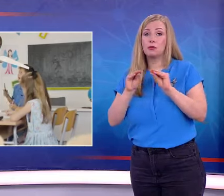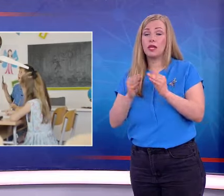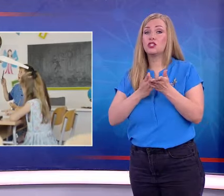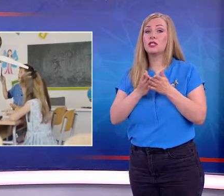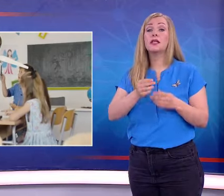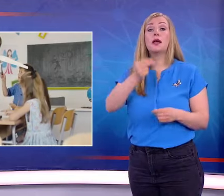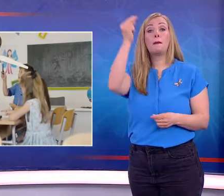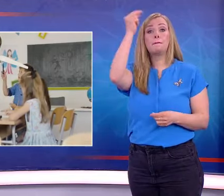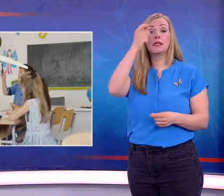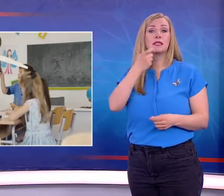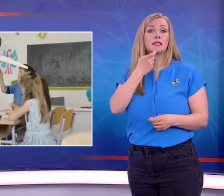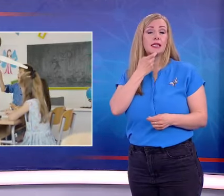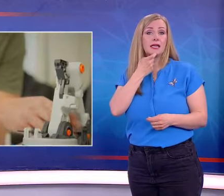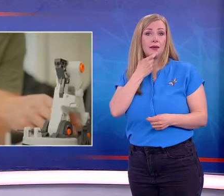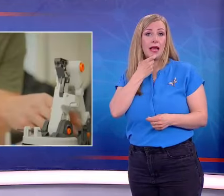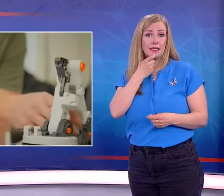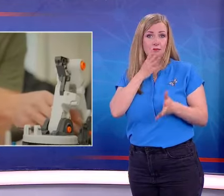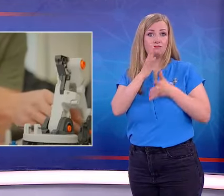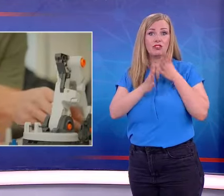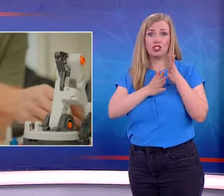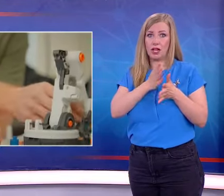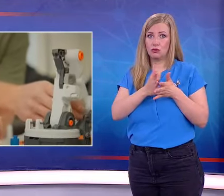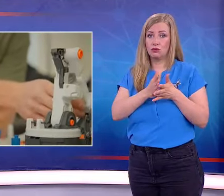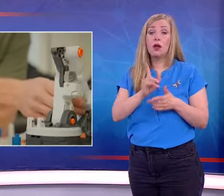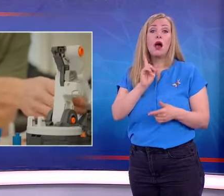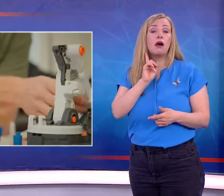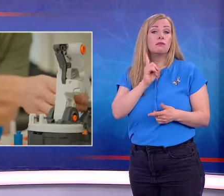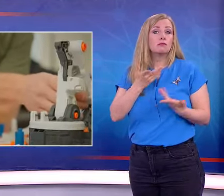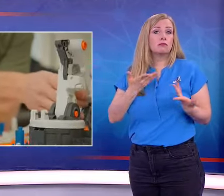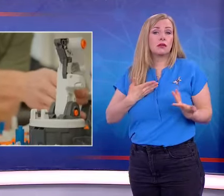жестов език? Какъв е опитът тук у нас?